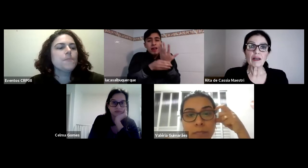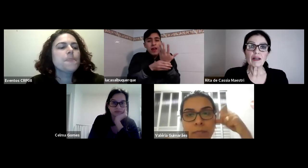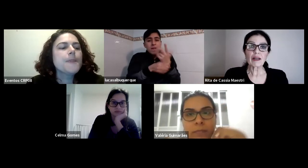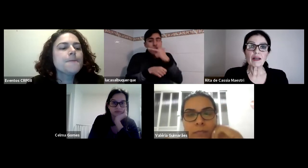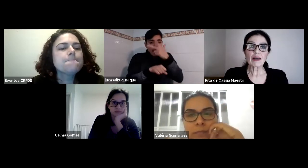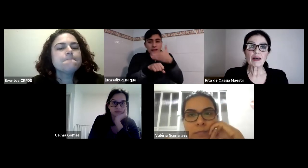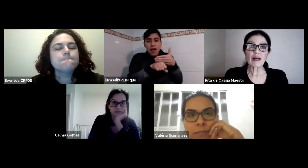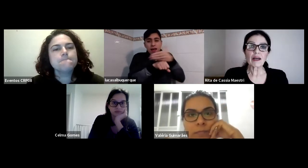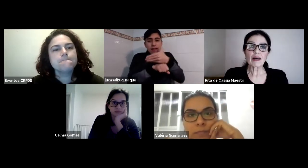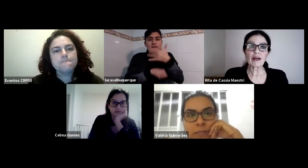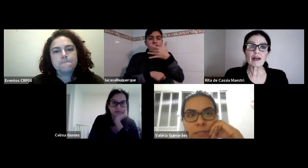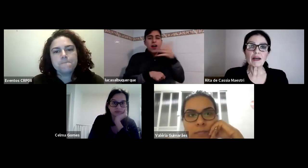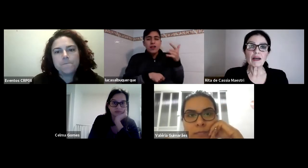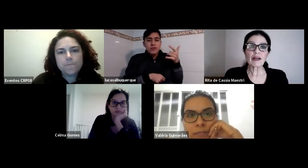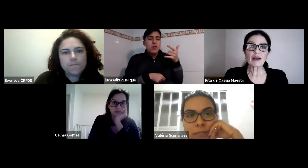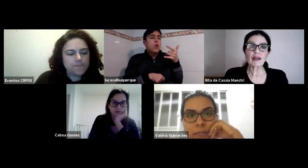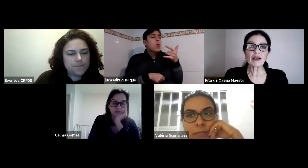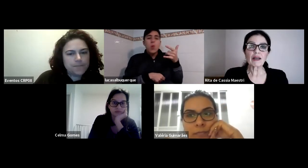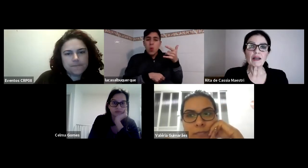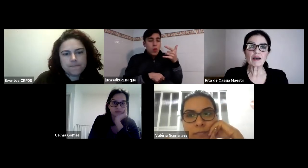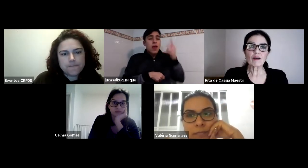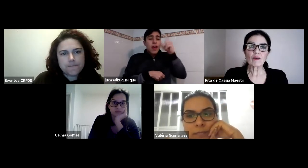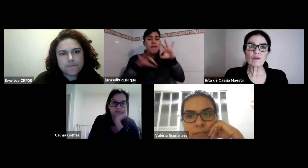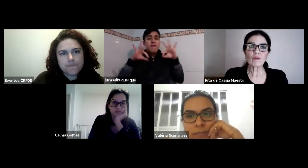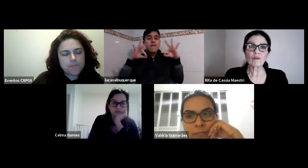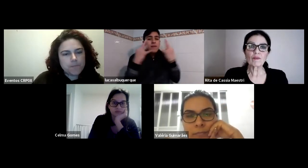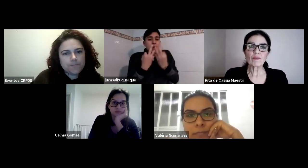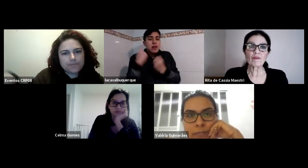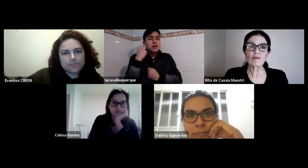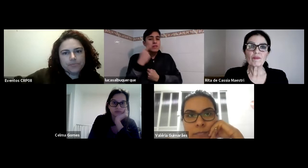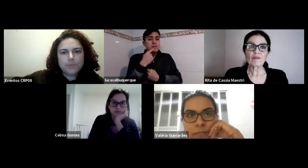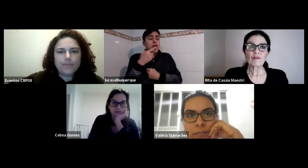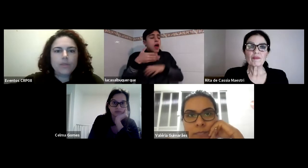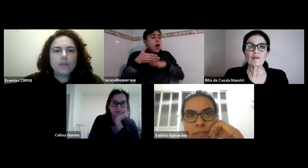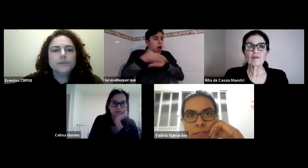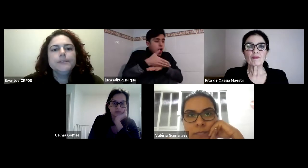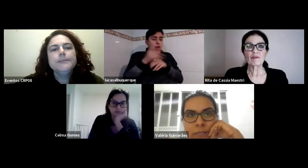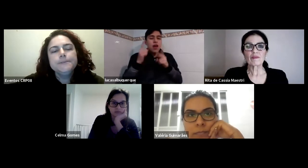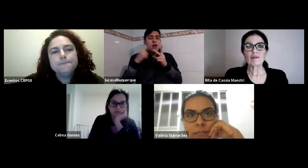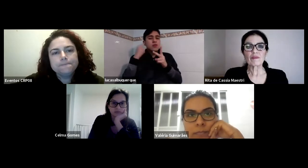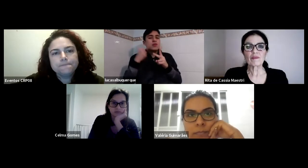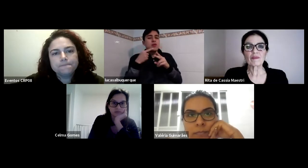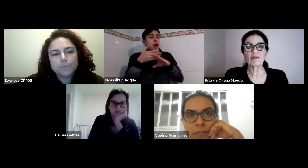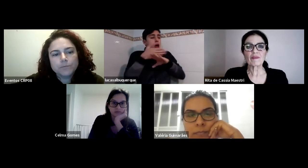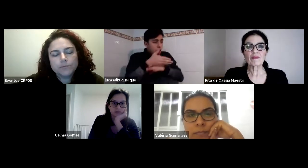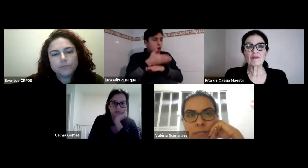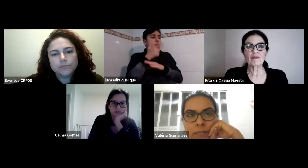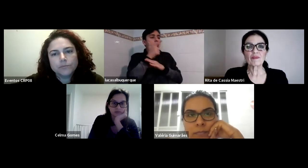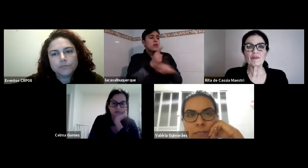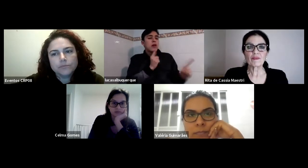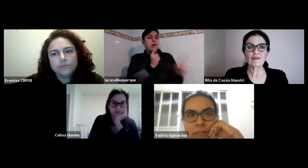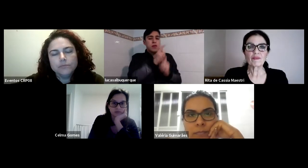né? Facilitar um acesso para a família de surdos, para os surdos encontrarem esse profissional,